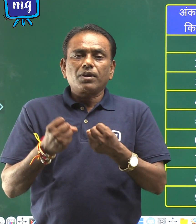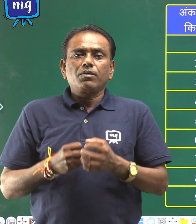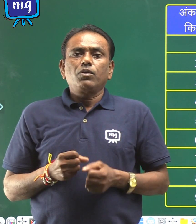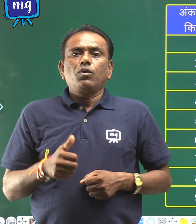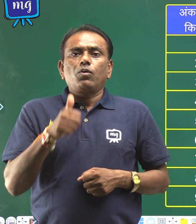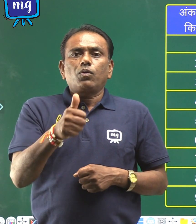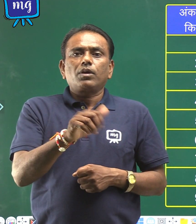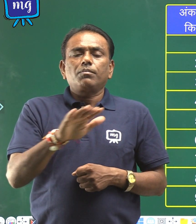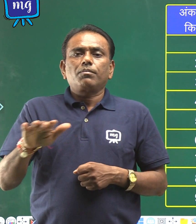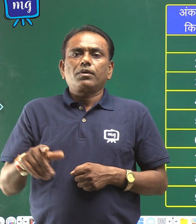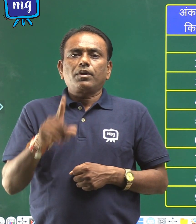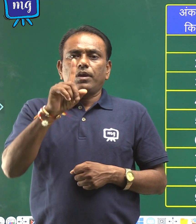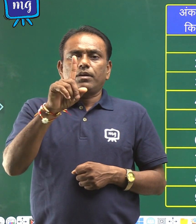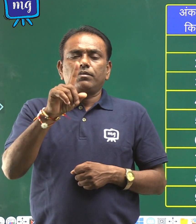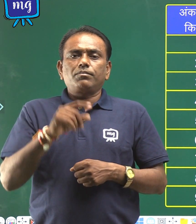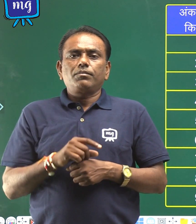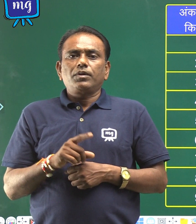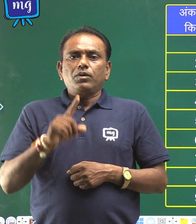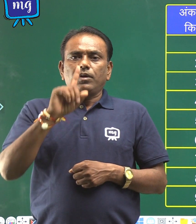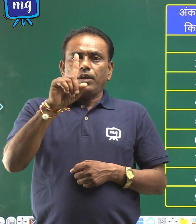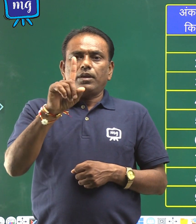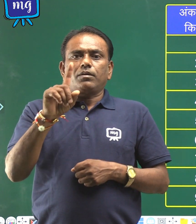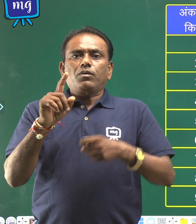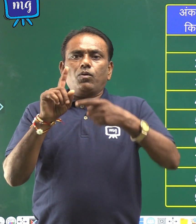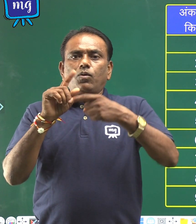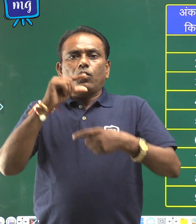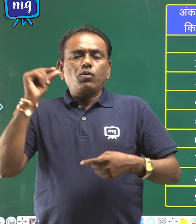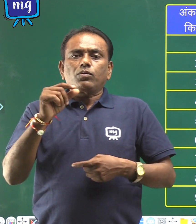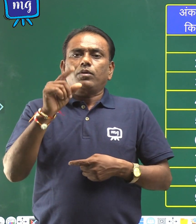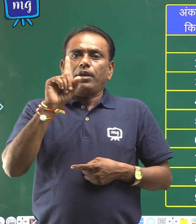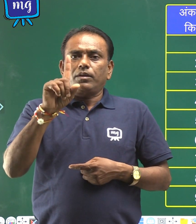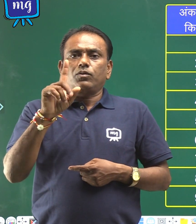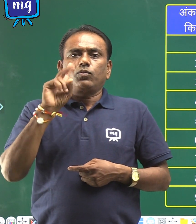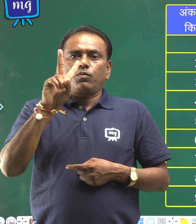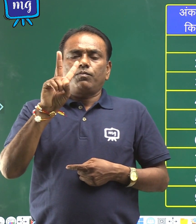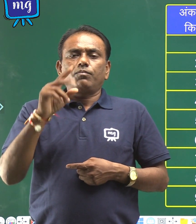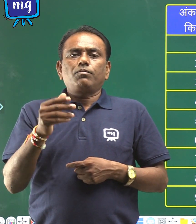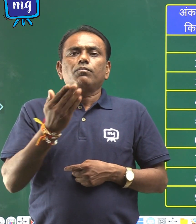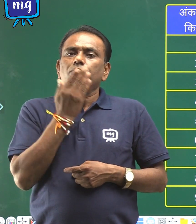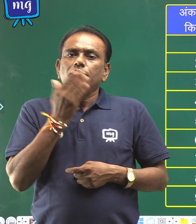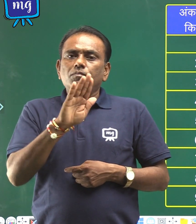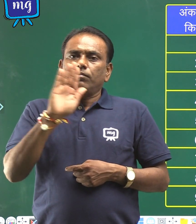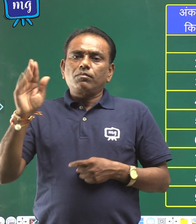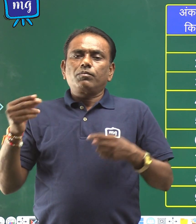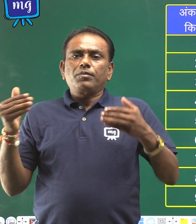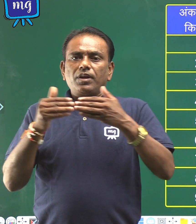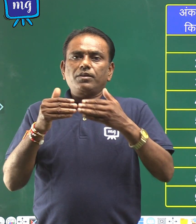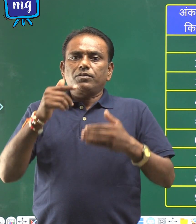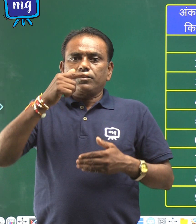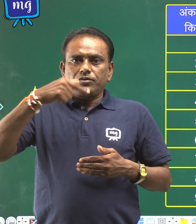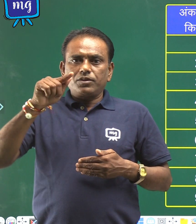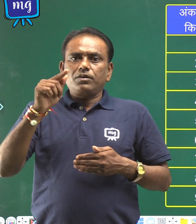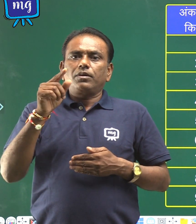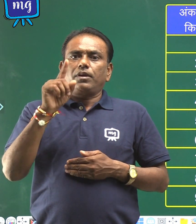ठीक है बच्चों, 1 और 1 2 विद्यार्थियों के, तो मिलान चिन्ह 1 और ये